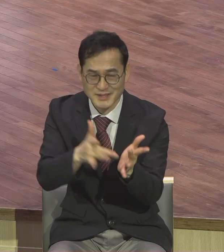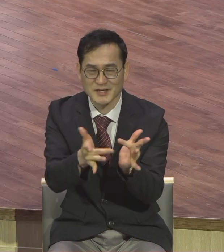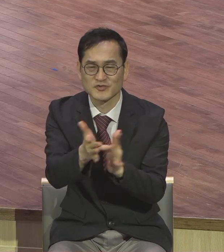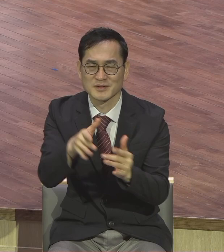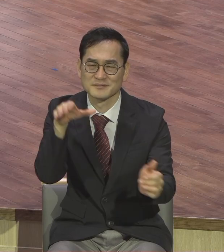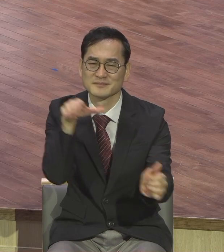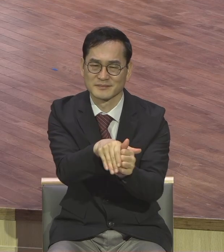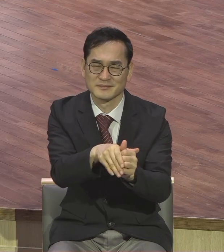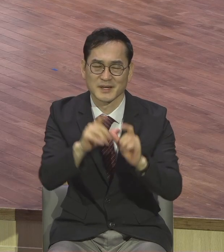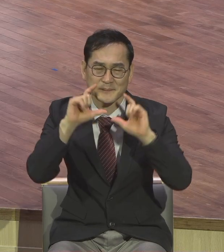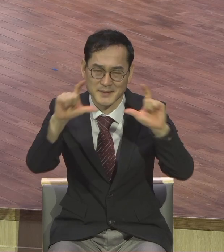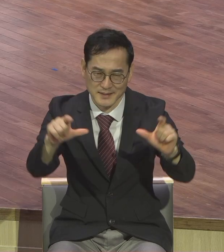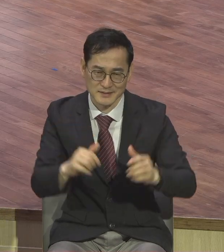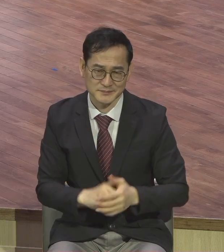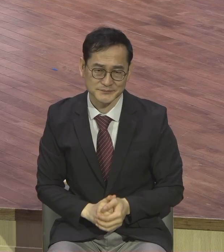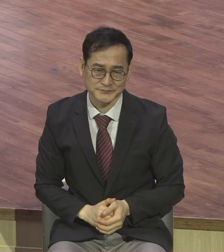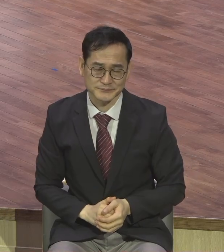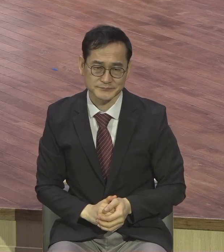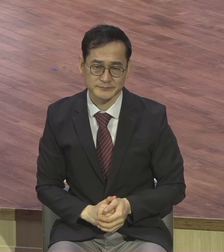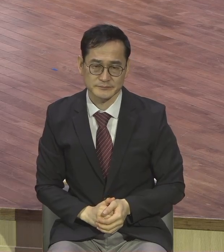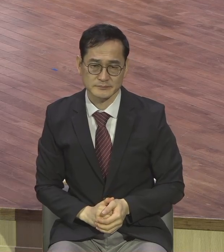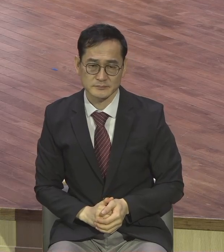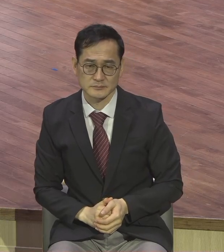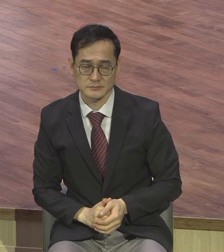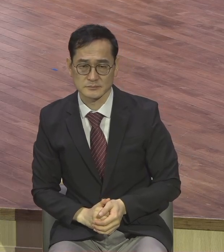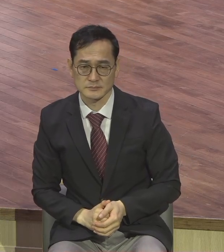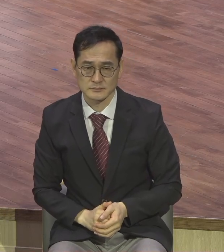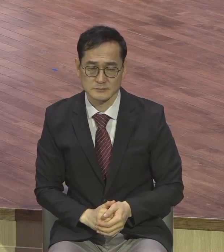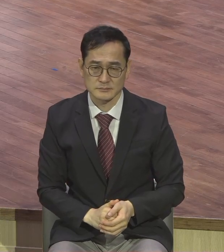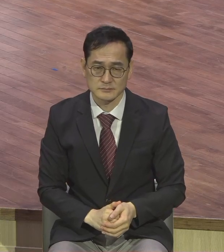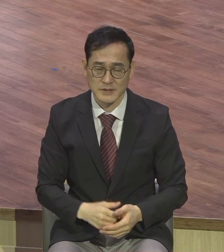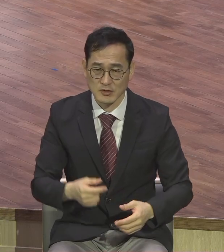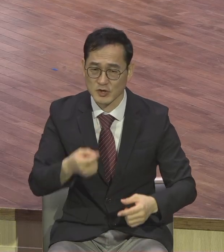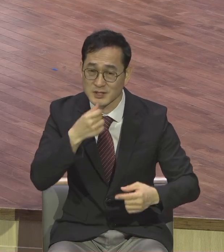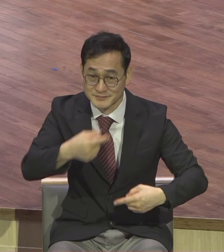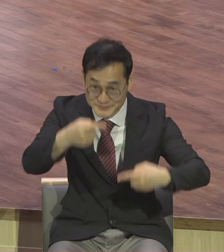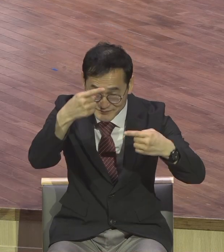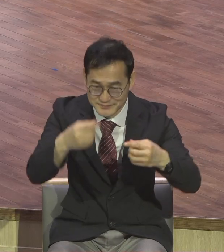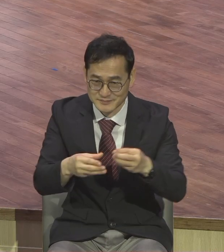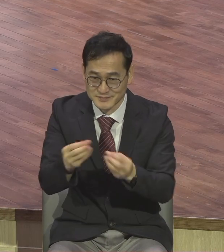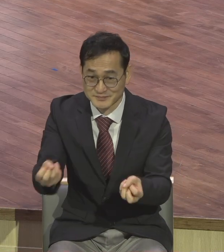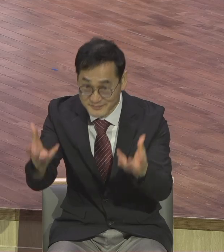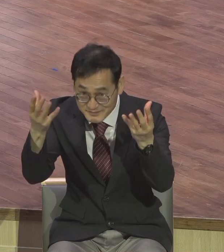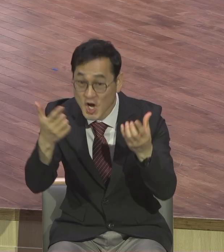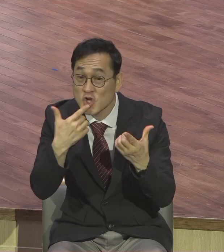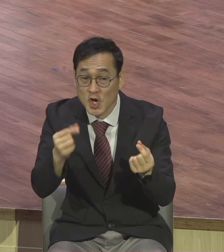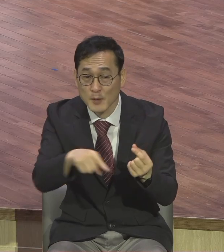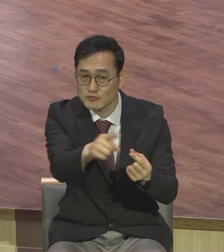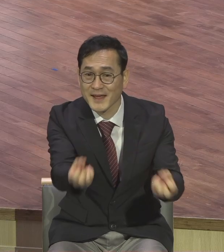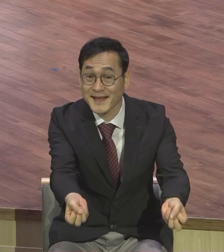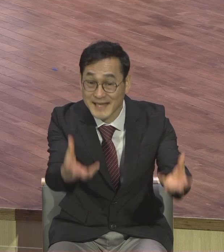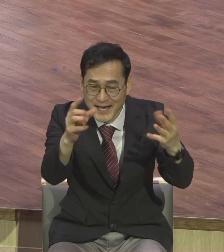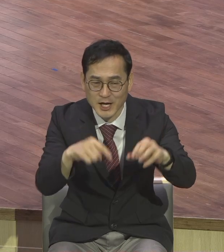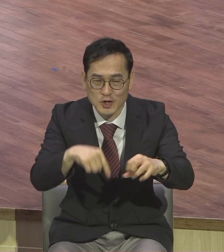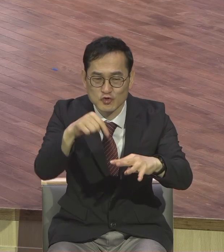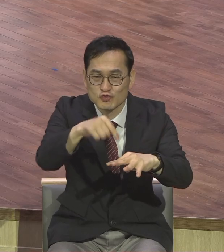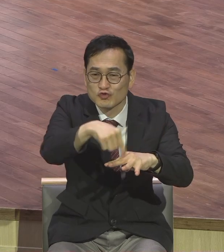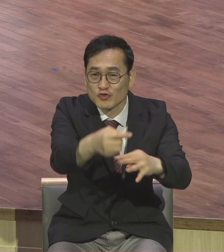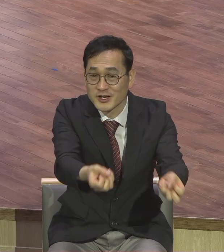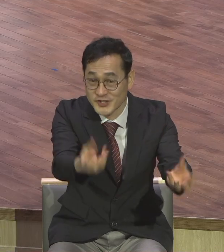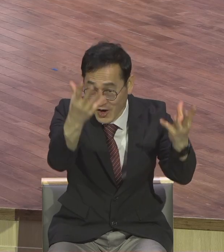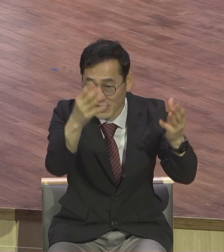당시 명절이 되면 죄수한 사람을 그렇게 놓아주는 전례가 있었어요. 그래서 바라바라고 하는 흉악범